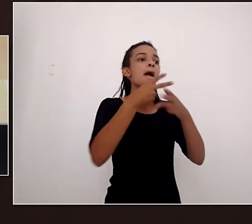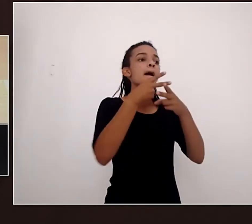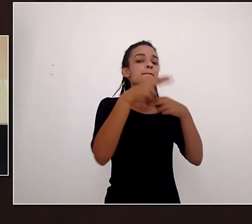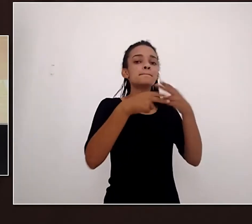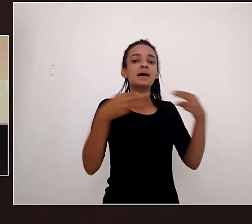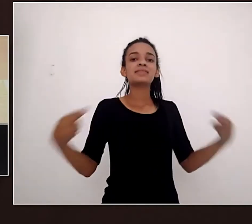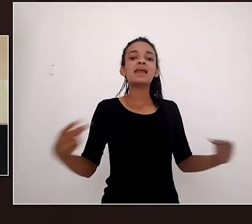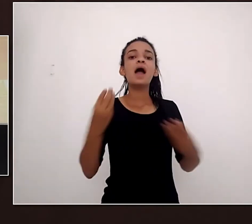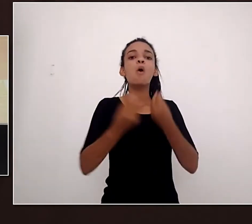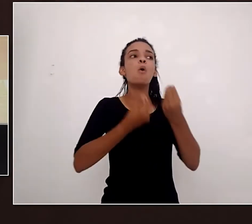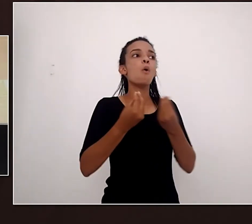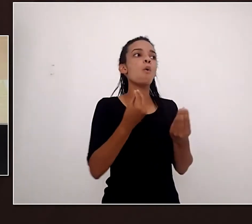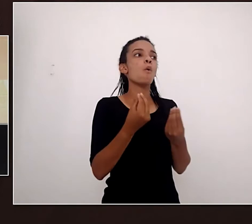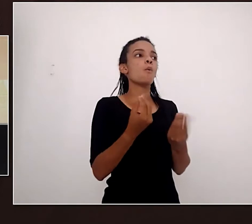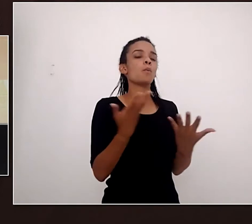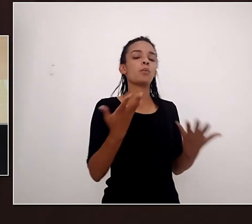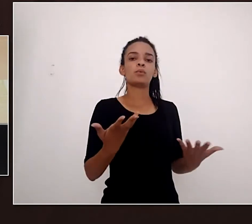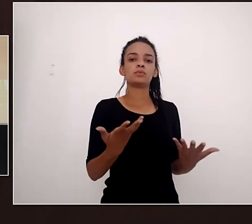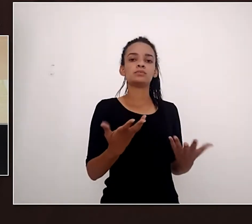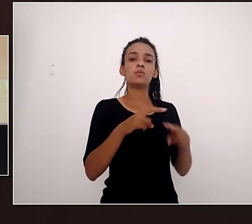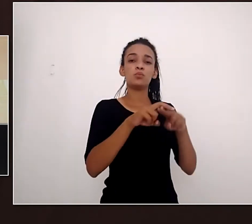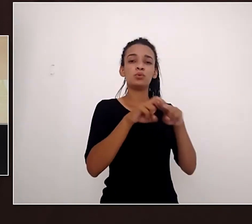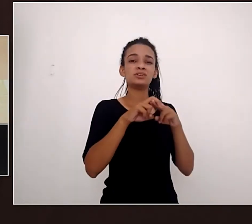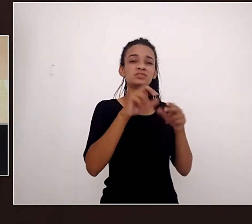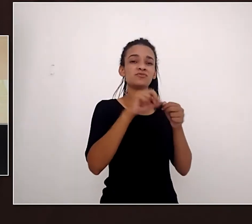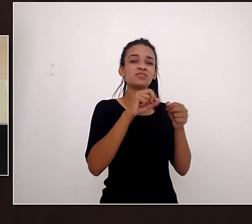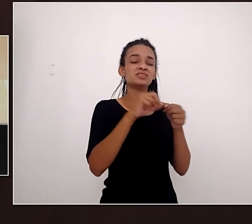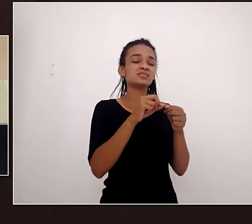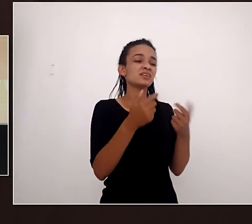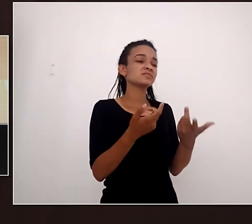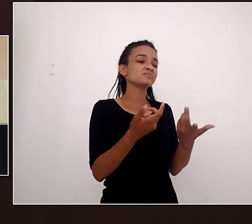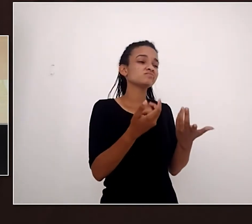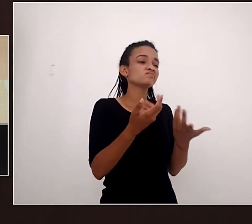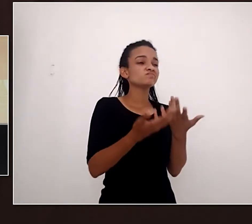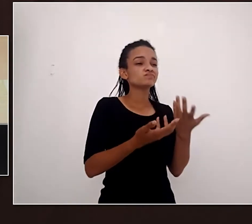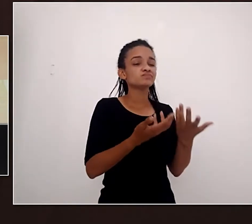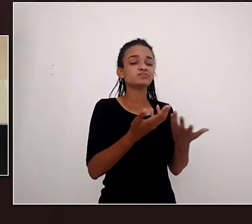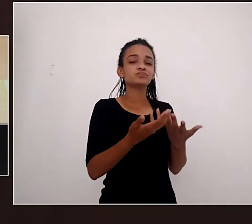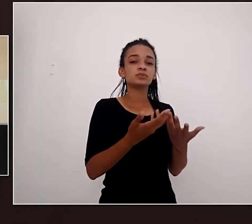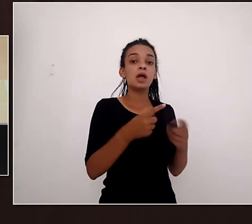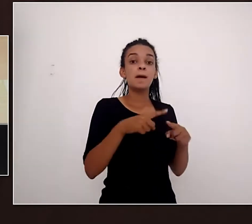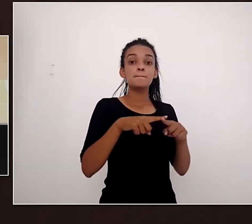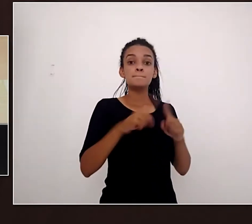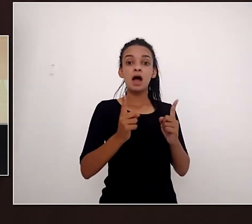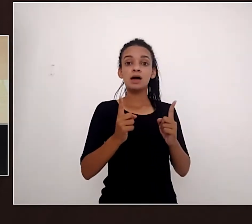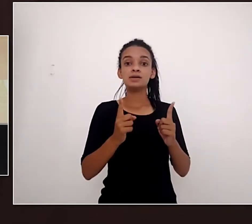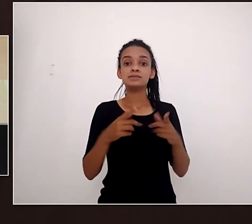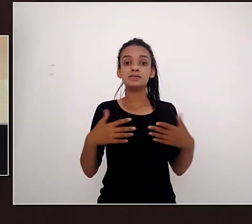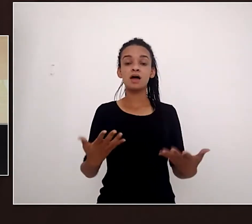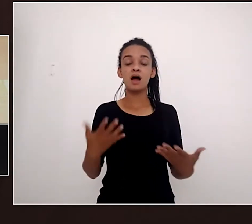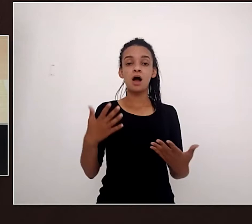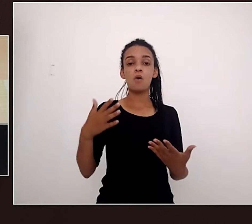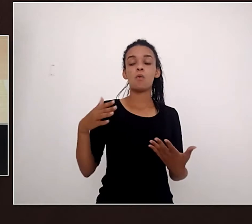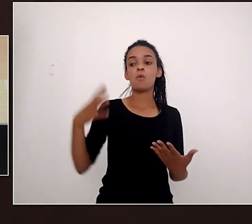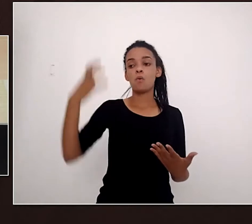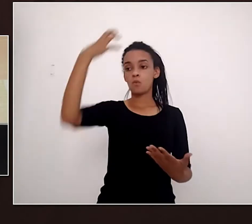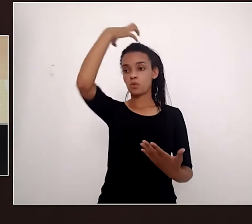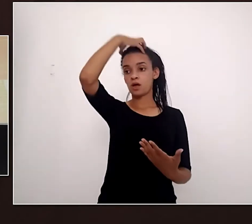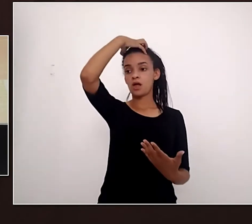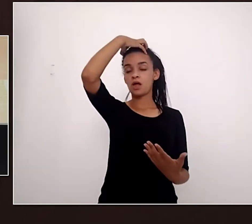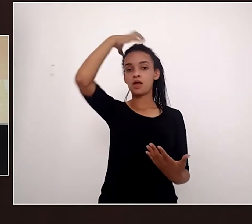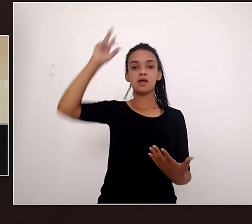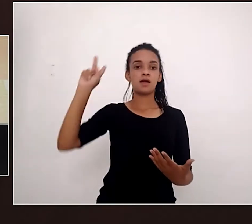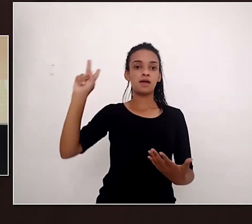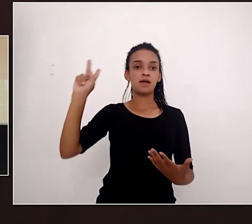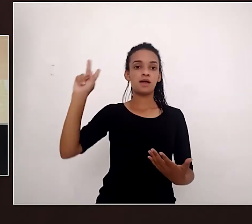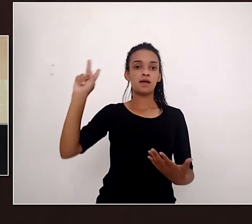acanhada. E quando chegou no tempo de Herodes, no tempo de Jesus, o Herodes era um grande construtor, ele era um grande